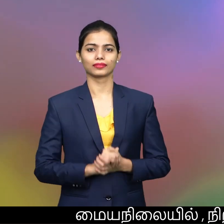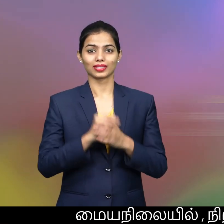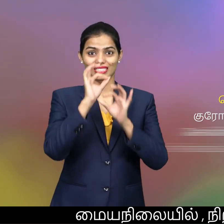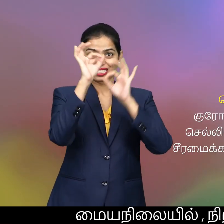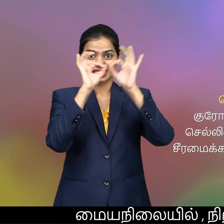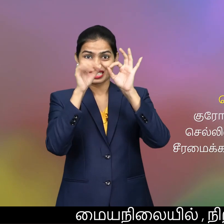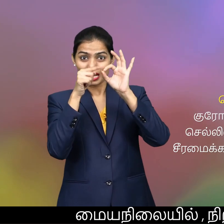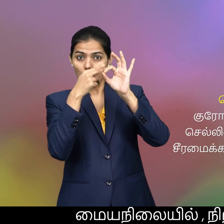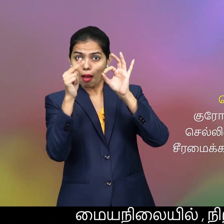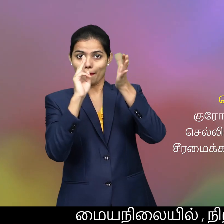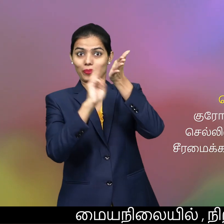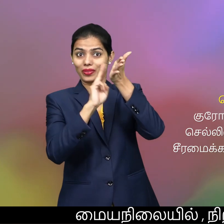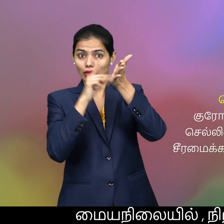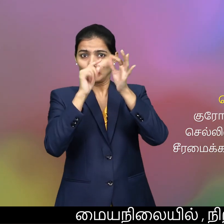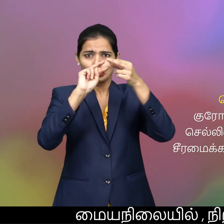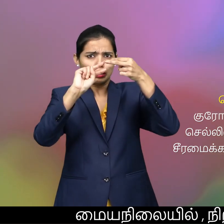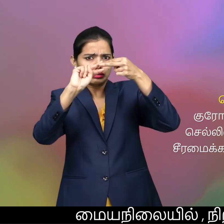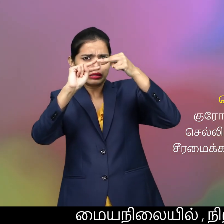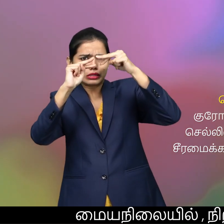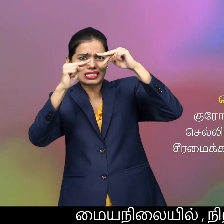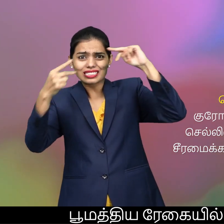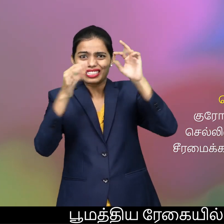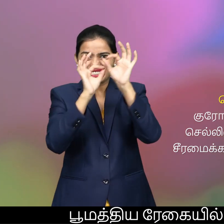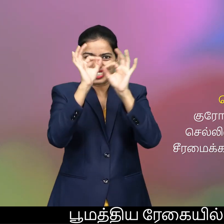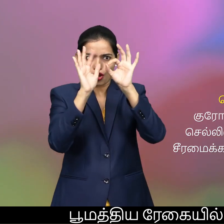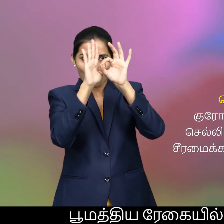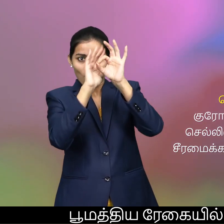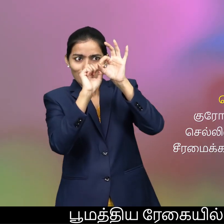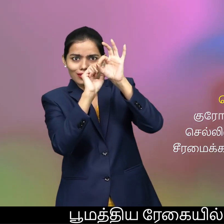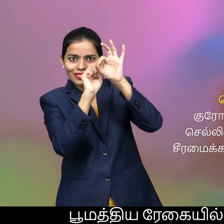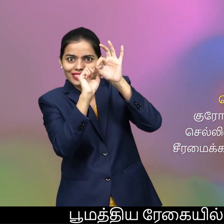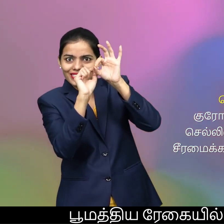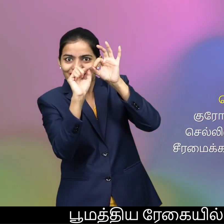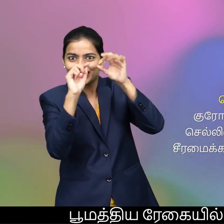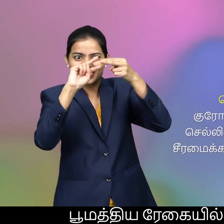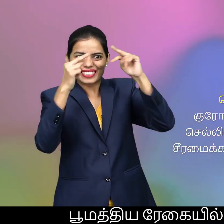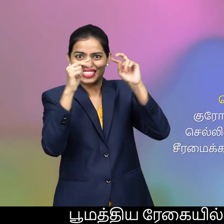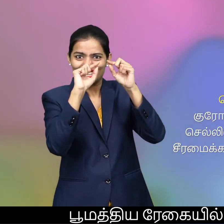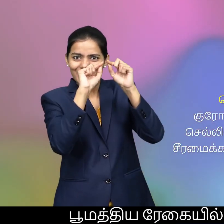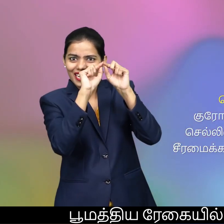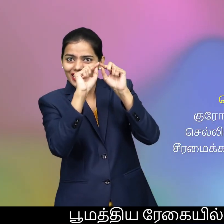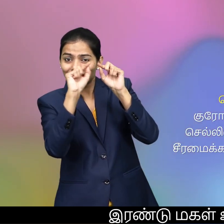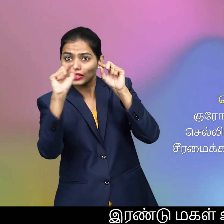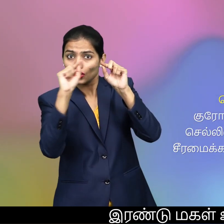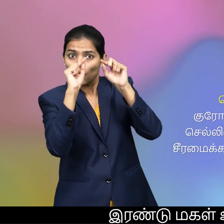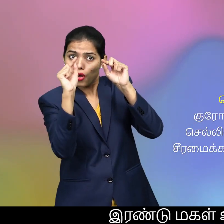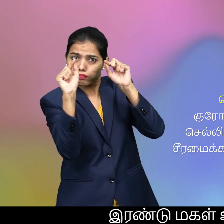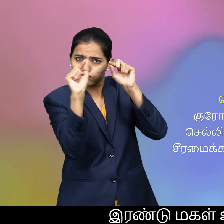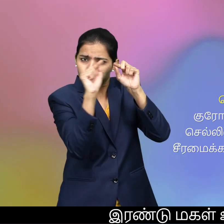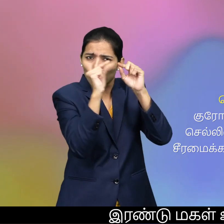மைய நிலையில் நிறப்புரிகள் உயிரணுவின் பூமத்திய ரேகையில் வரிசையாக நிற்கின்றன. இரண்டு மகள்